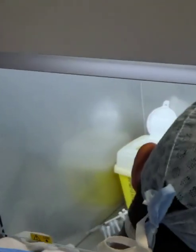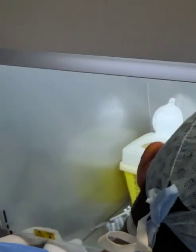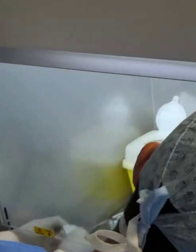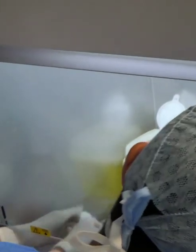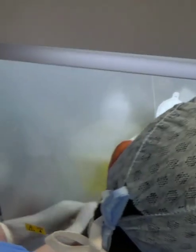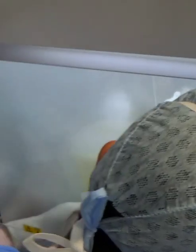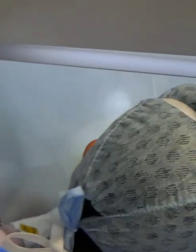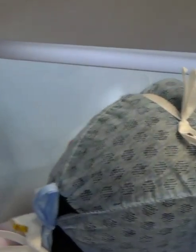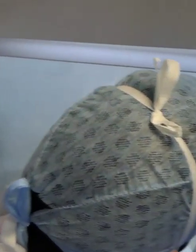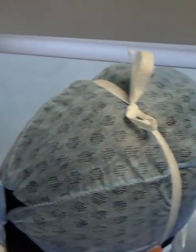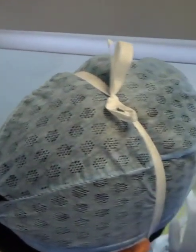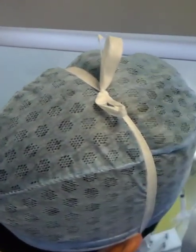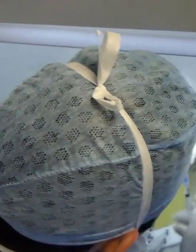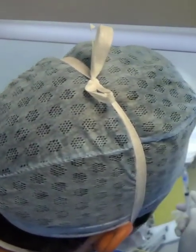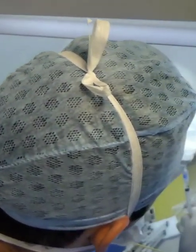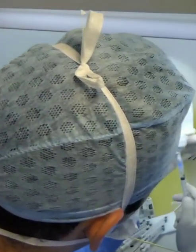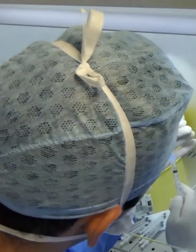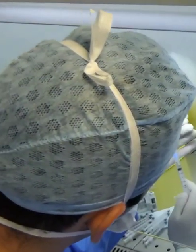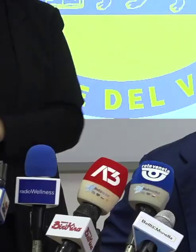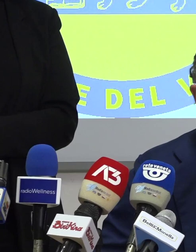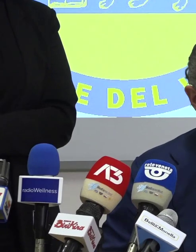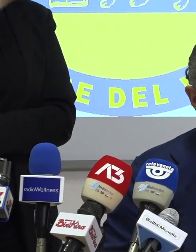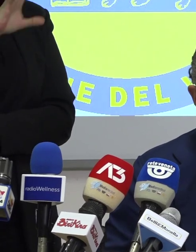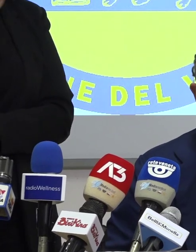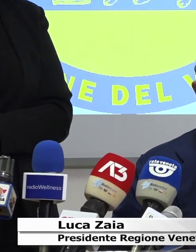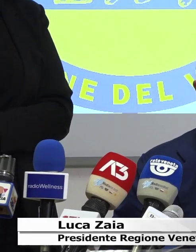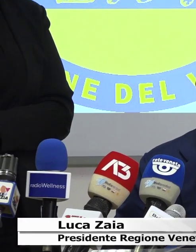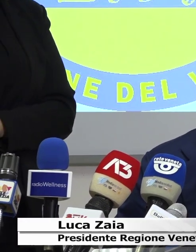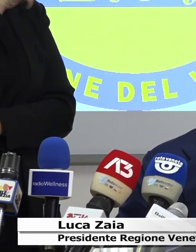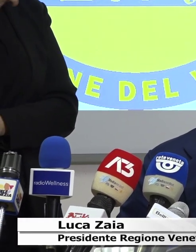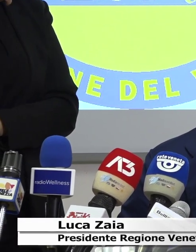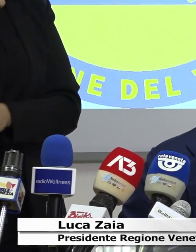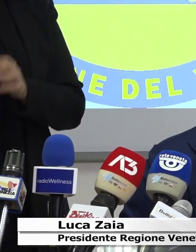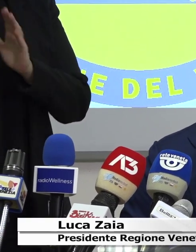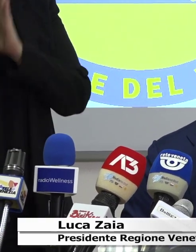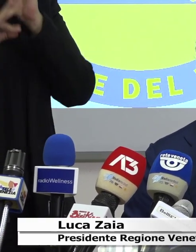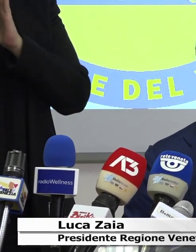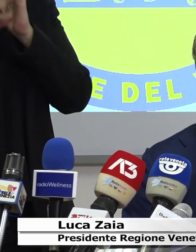più alti del nostro in regioni che hanno fatto restrizioni che noi non abbiamo fatto.